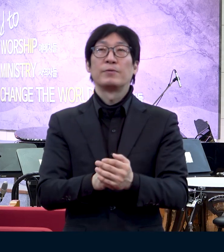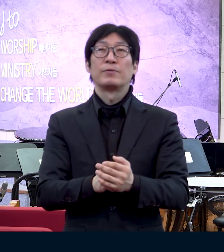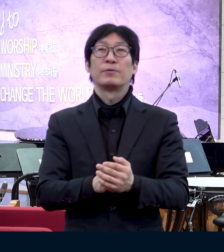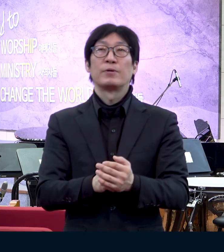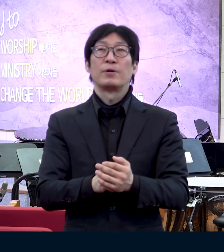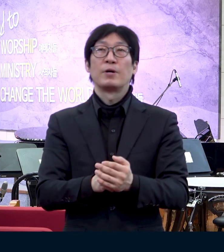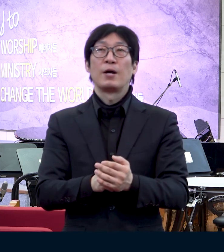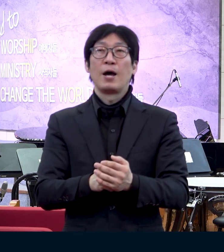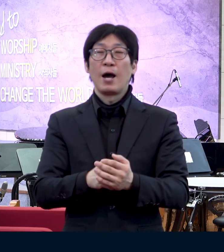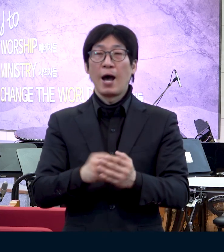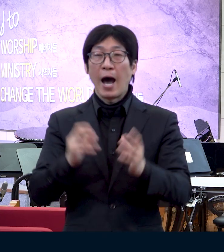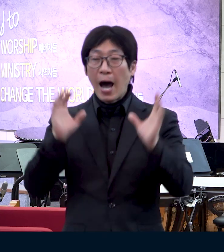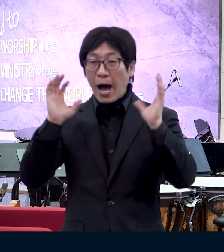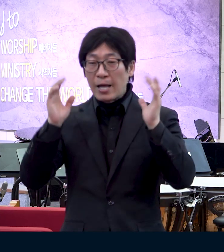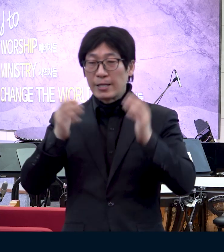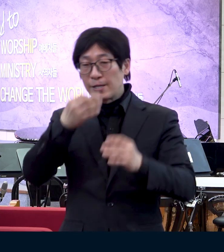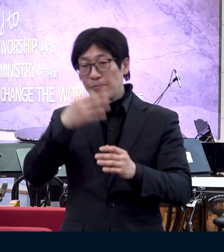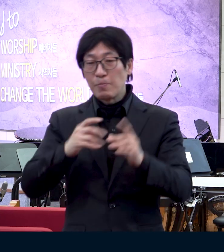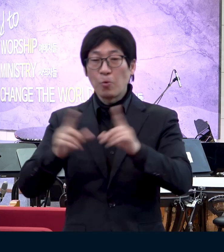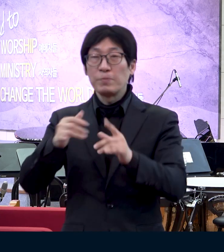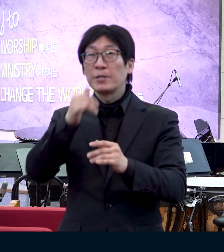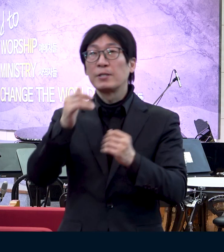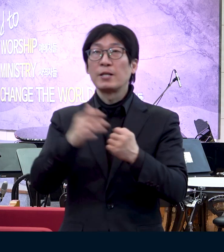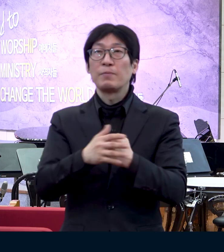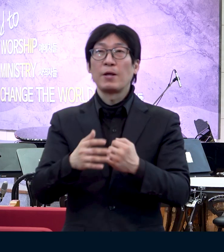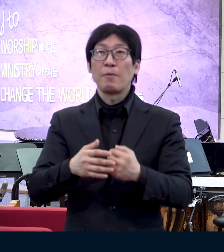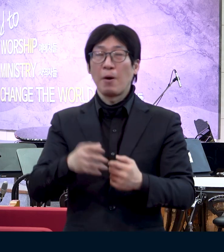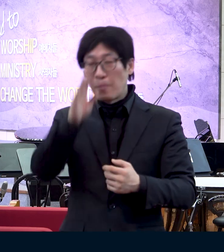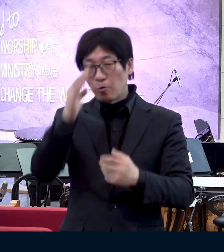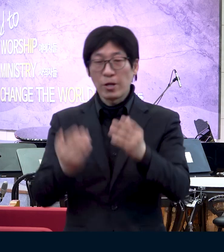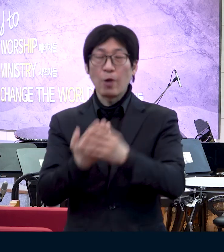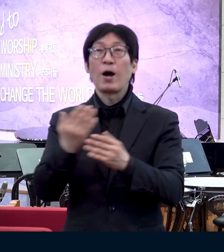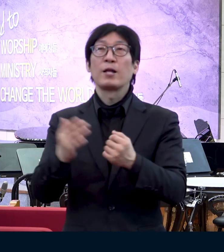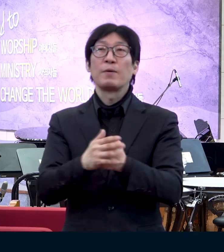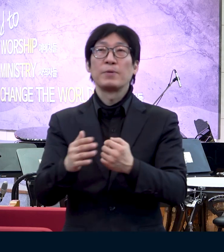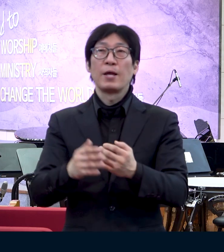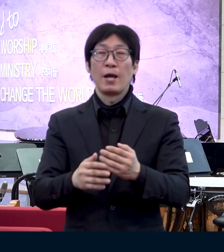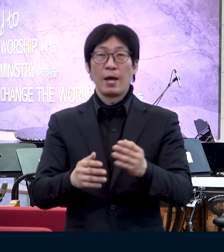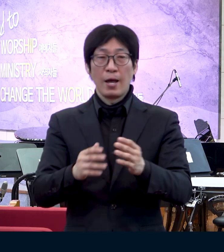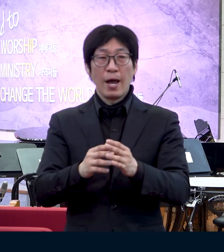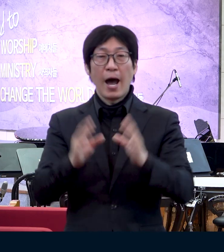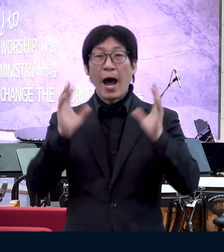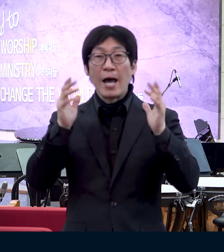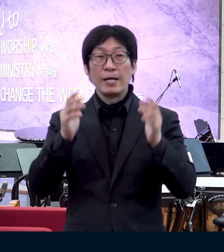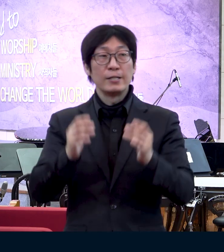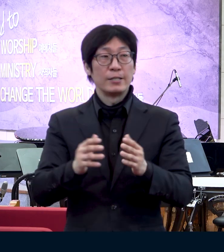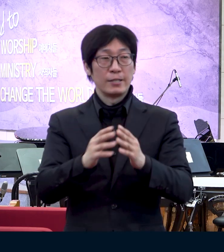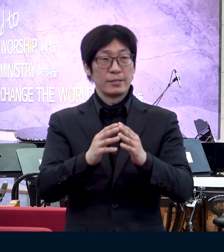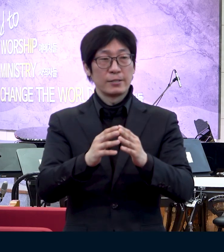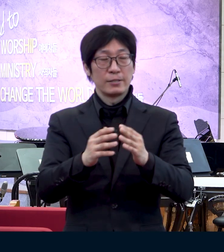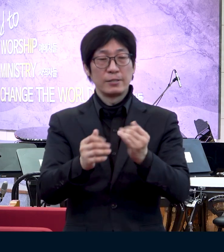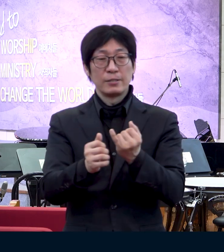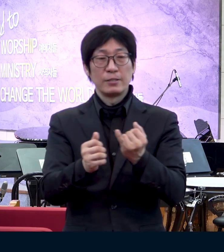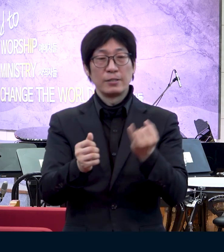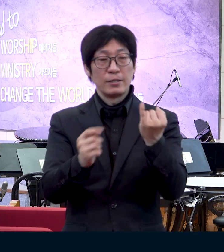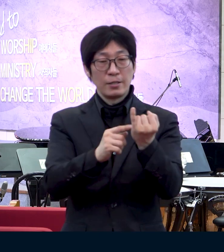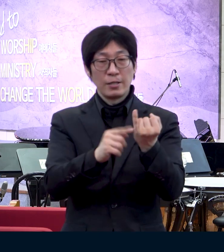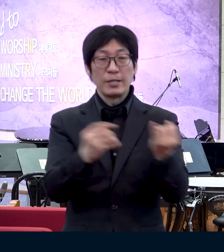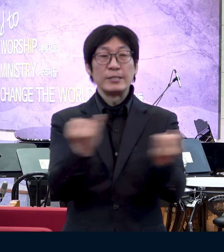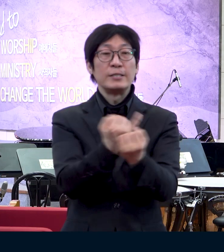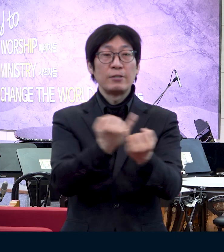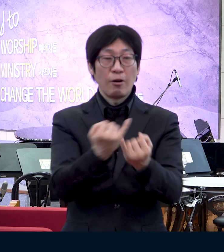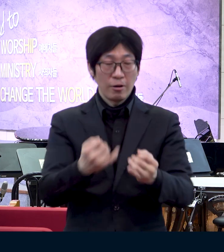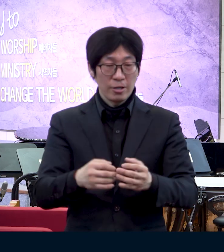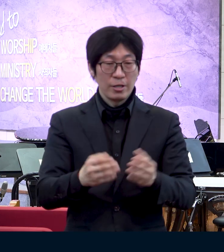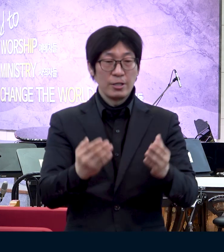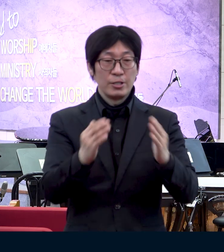애들이 너무 힘든 환경에 있으니까 폐렴에 걸리고 그러니까 어쩔 수 없이 친척 집에 보낸 거예요.